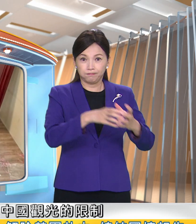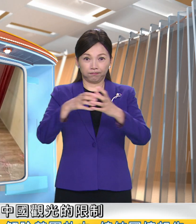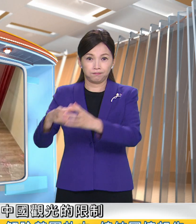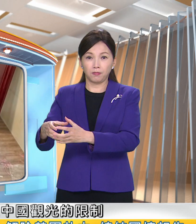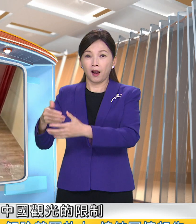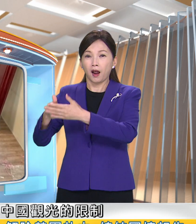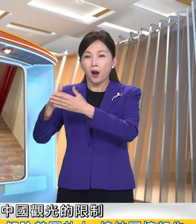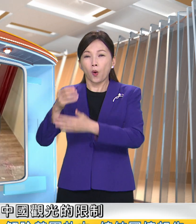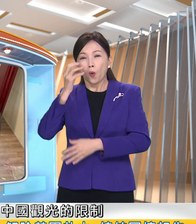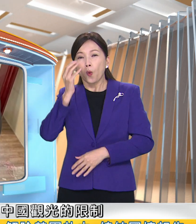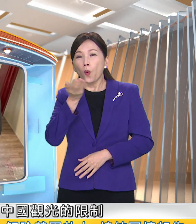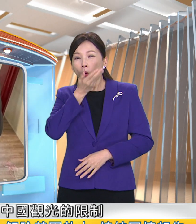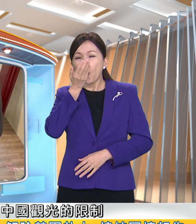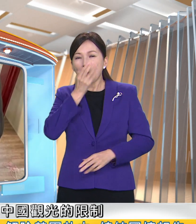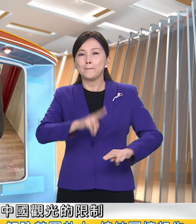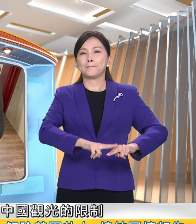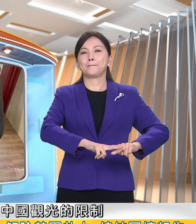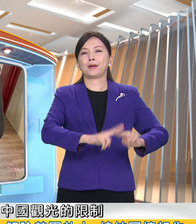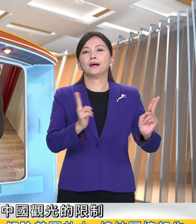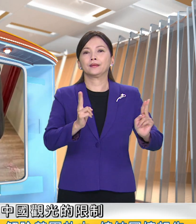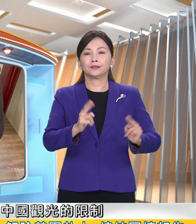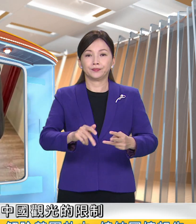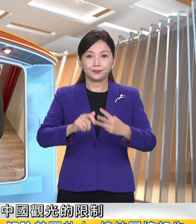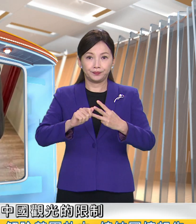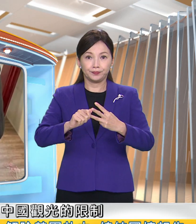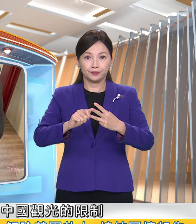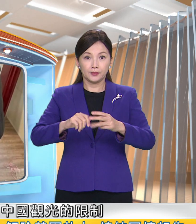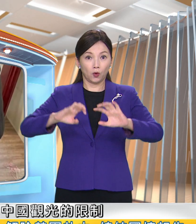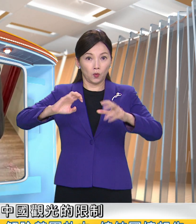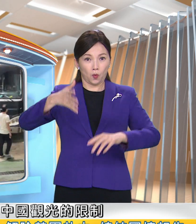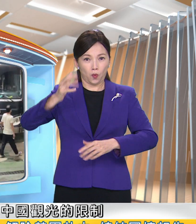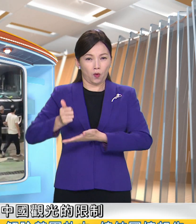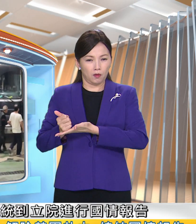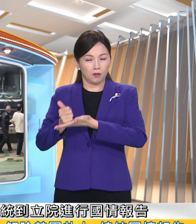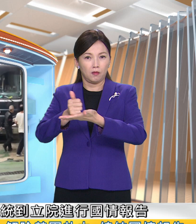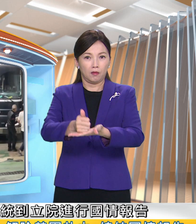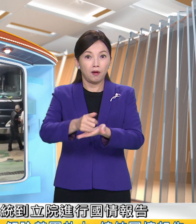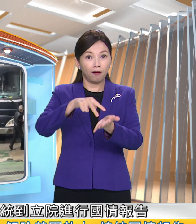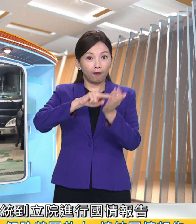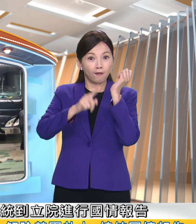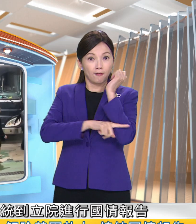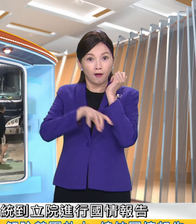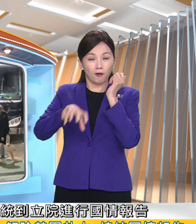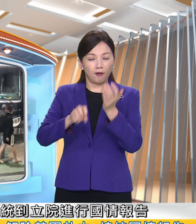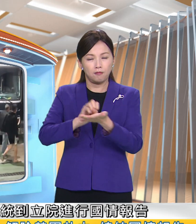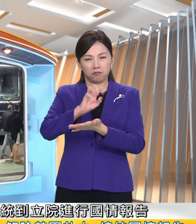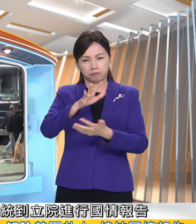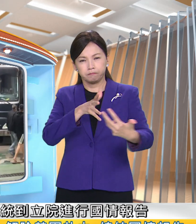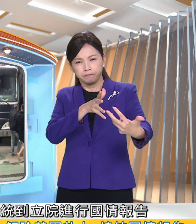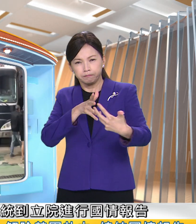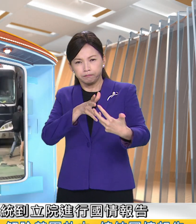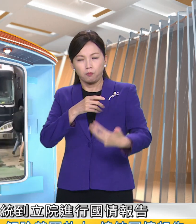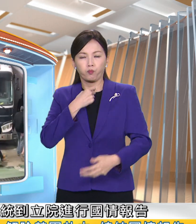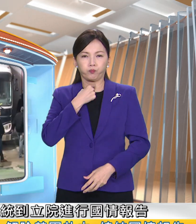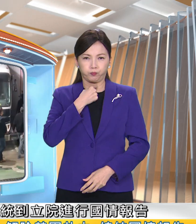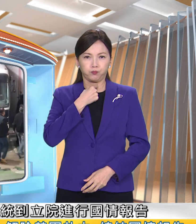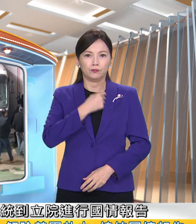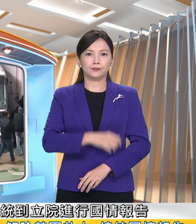人民组团赴中国观光的限制，以及通过邀请总统到立院进行国情报